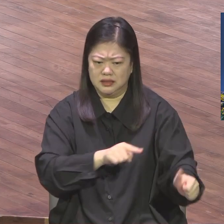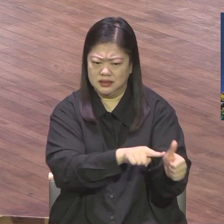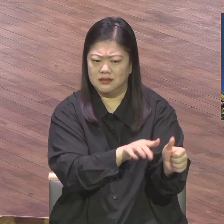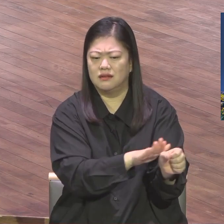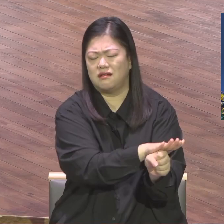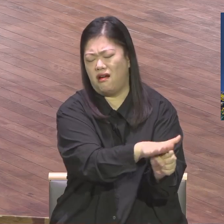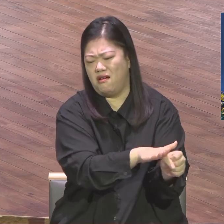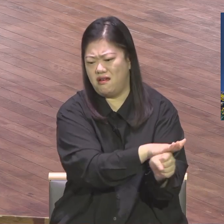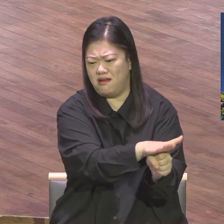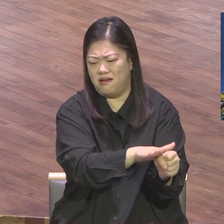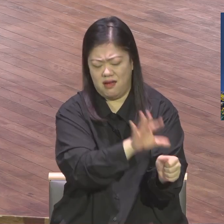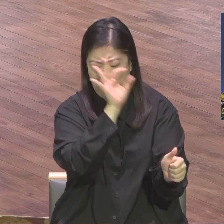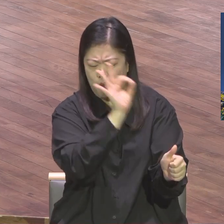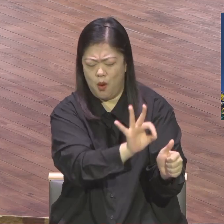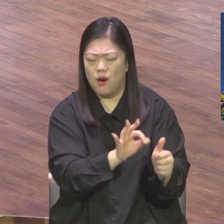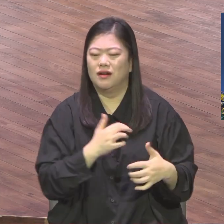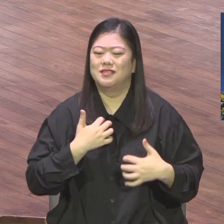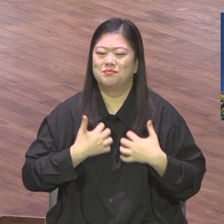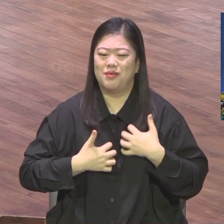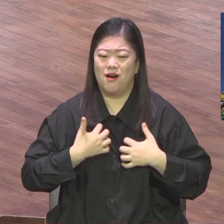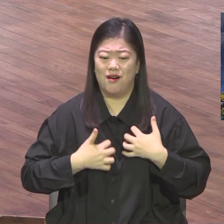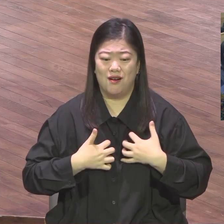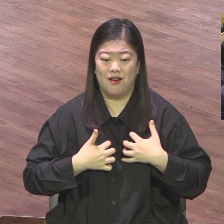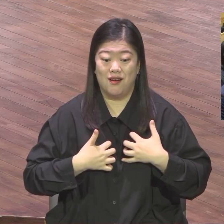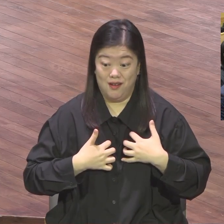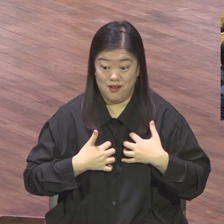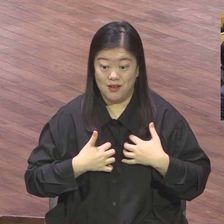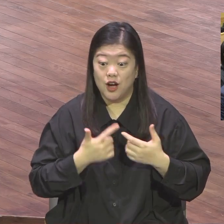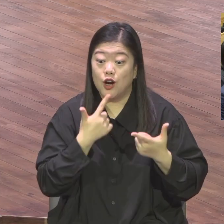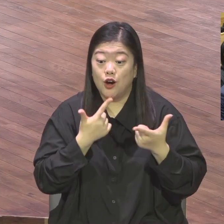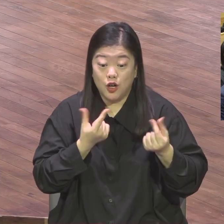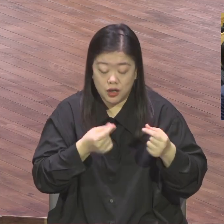기뻐하노라 이 음성을 들을 수 있기를 바랍니다.